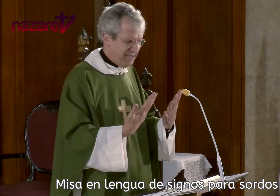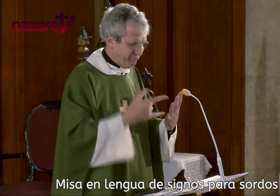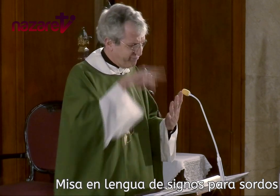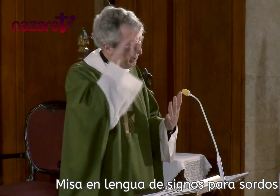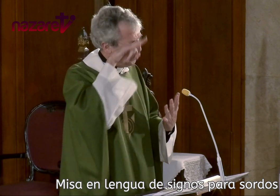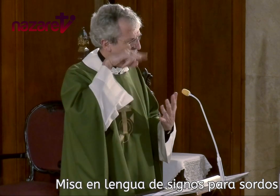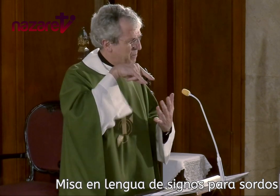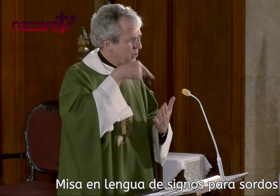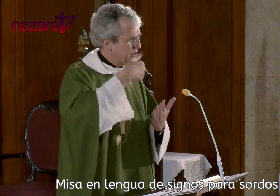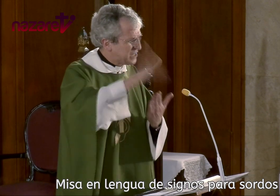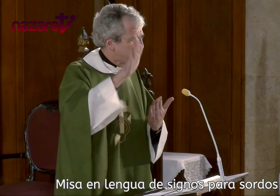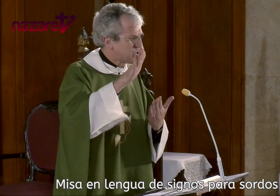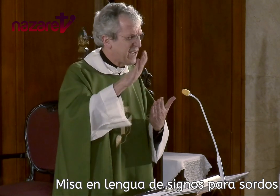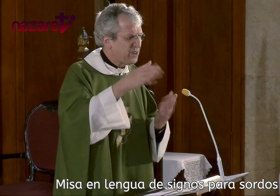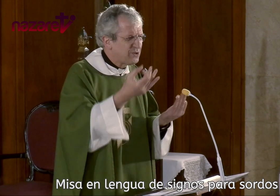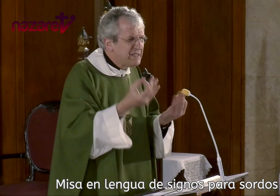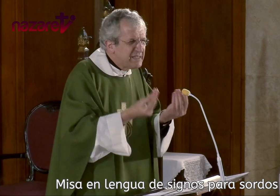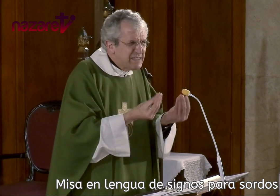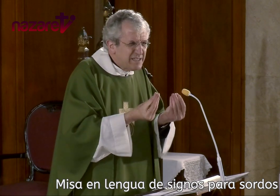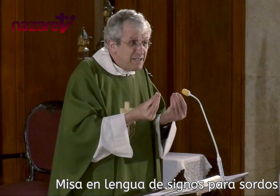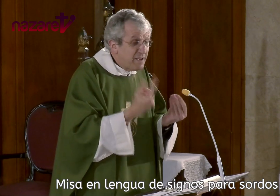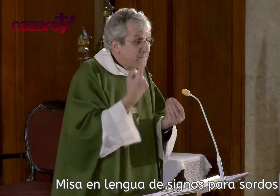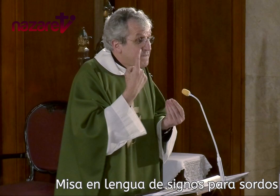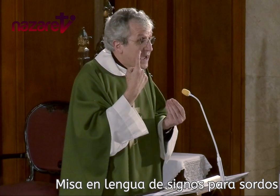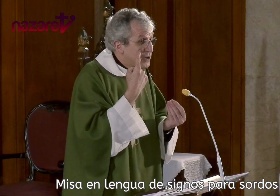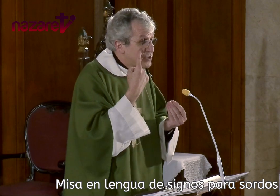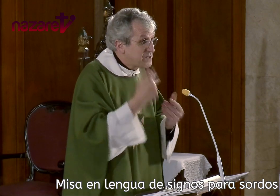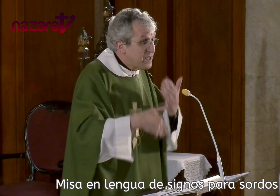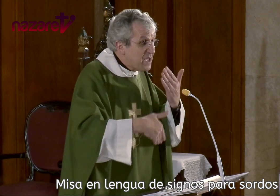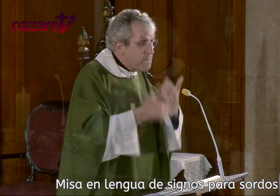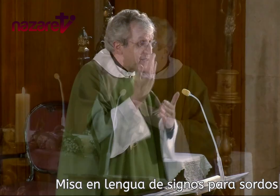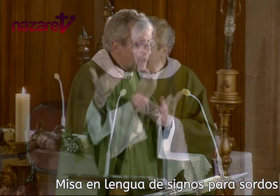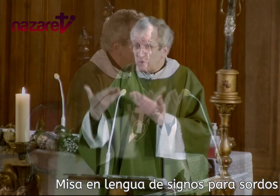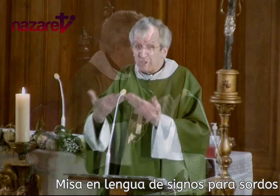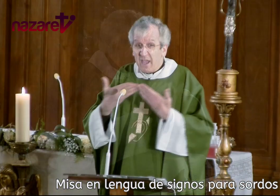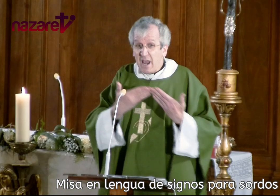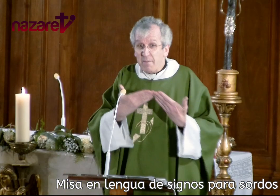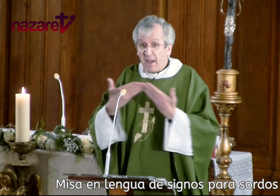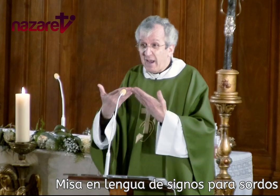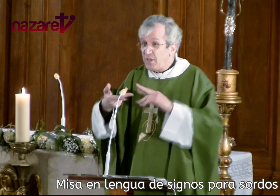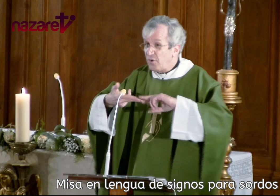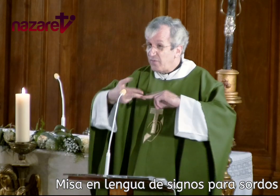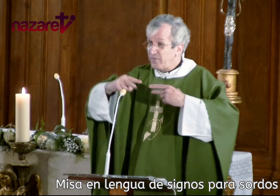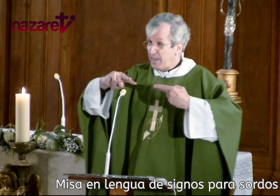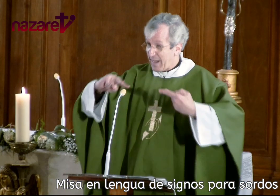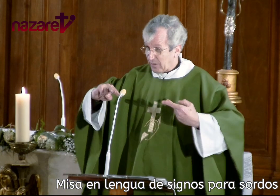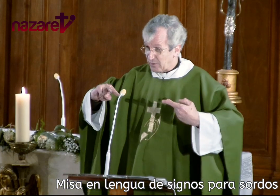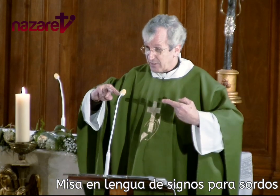un demonio expulsado fijaros empezamos el evangelio de marcos